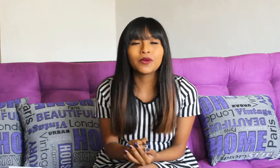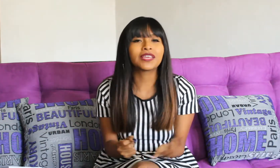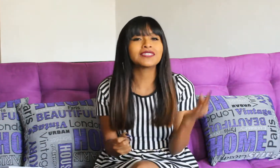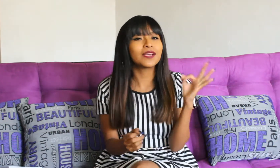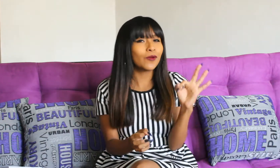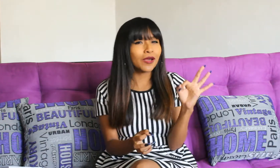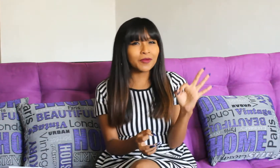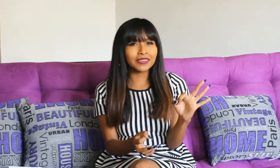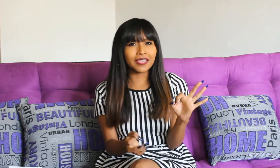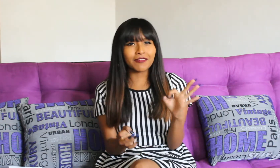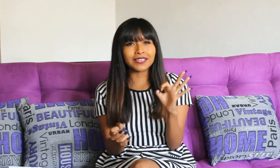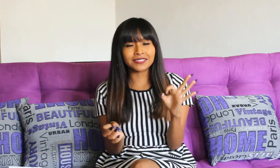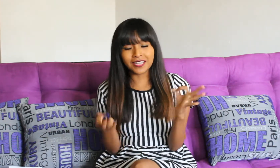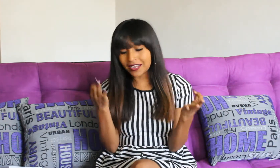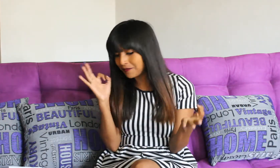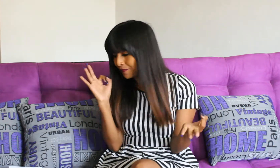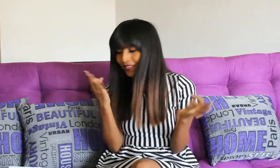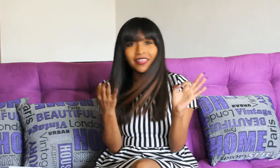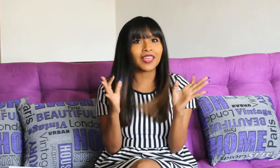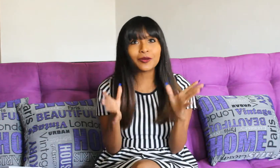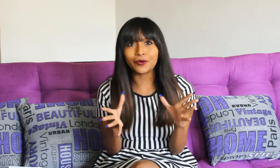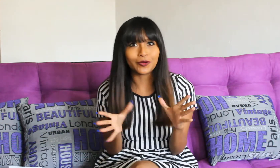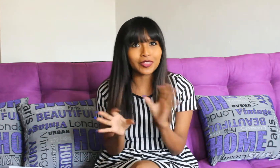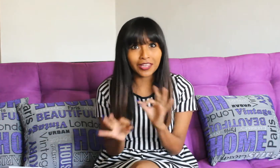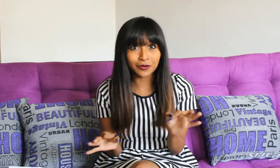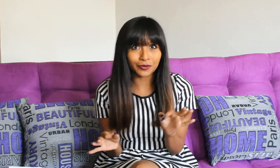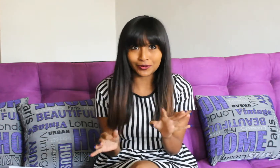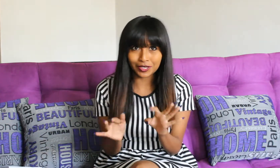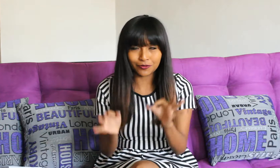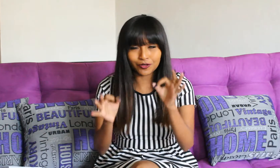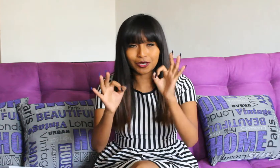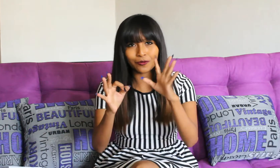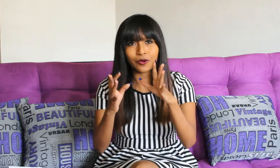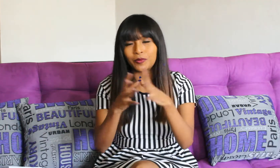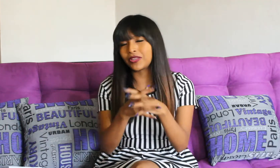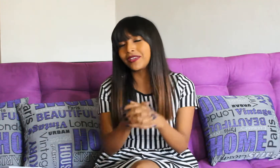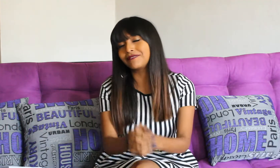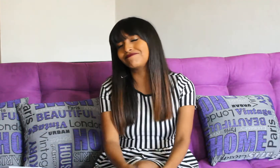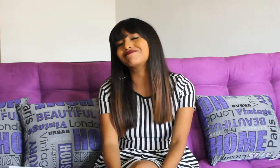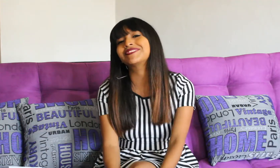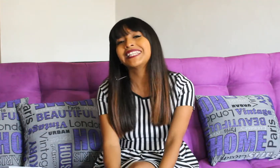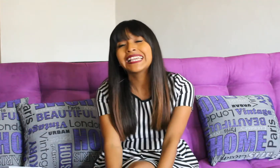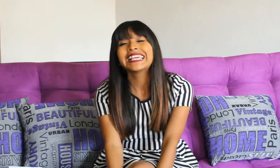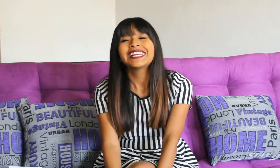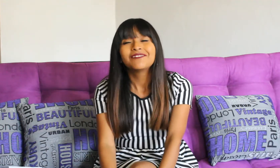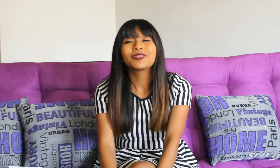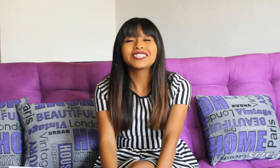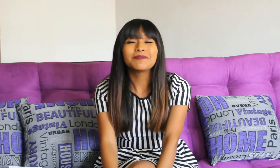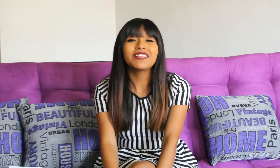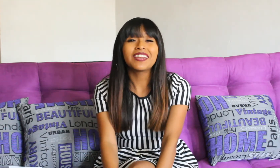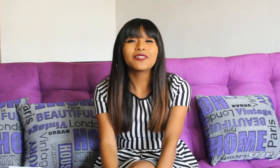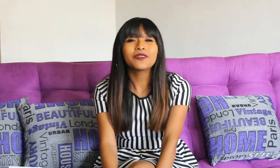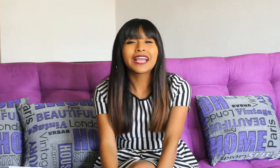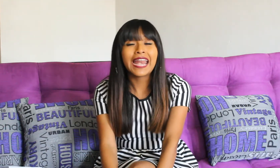porque seguramente va a estar... De lujo, de lujo, de lujo, de lujo, porque siempre ha traído